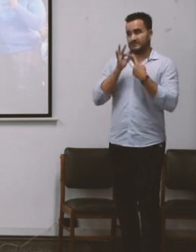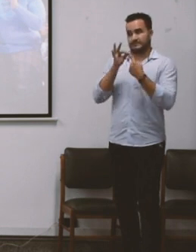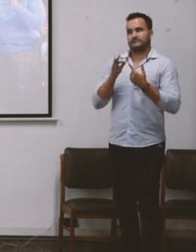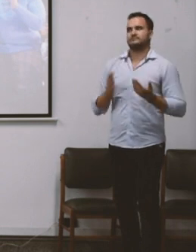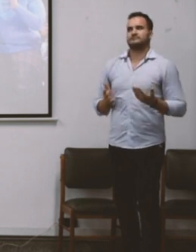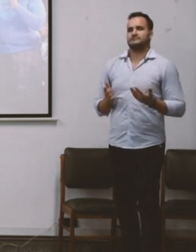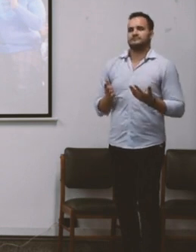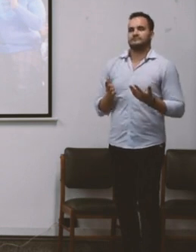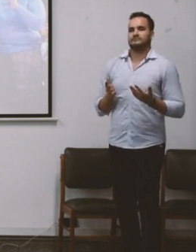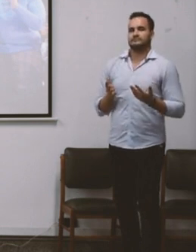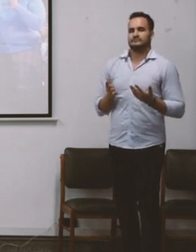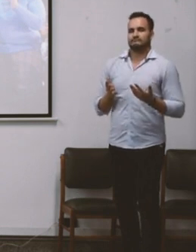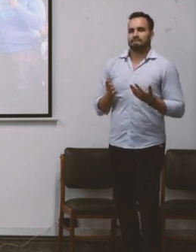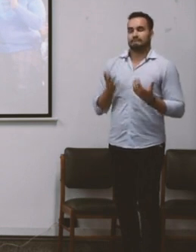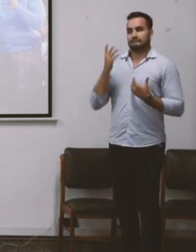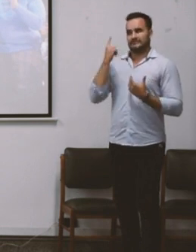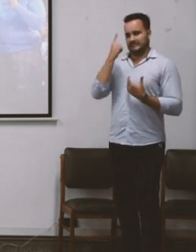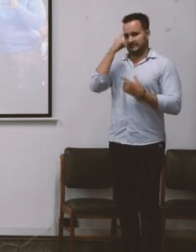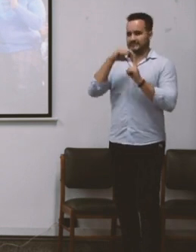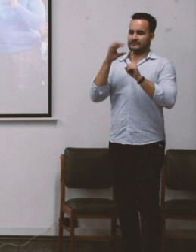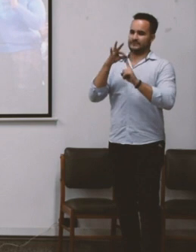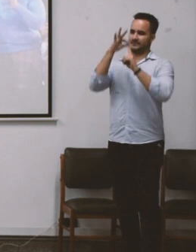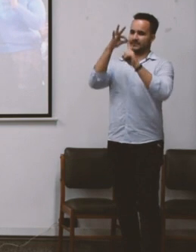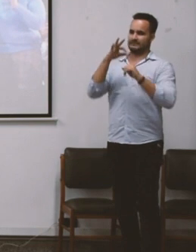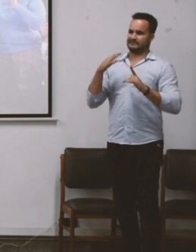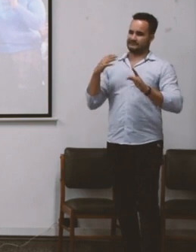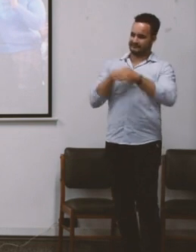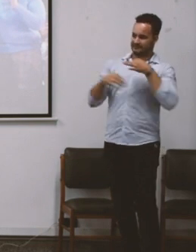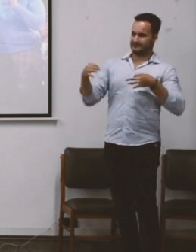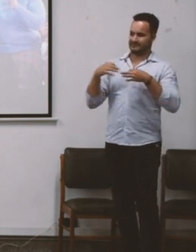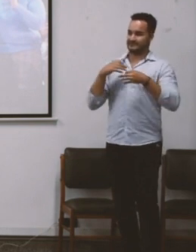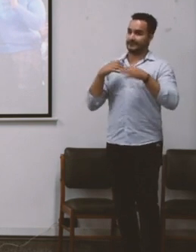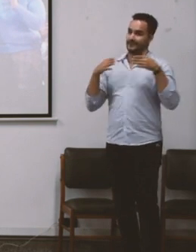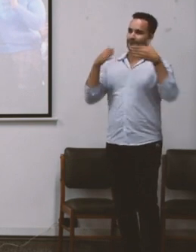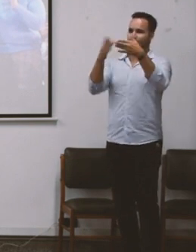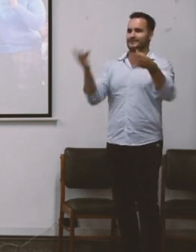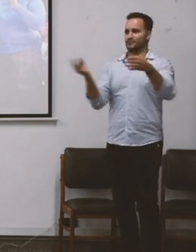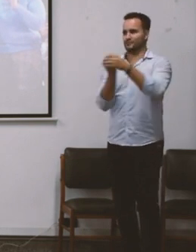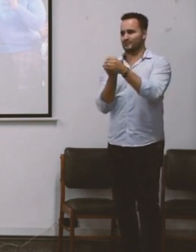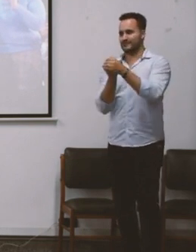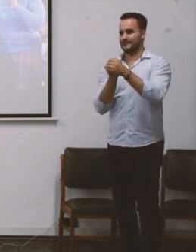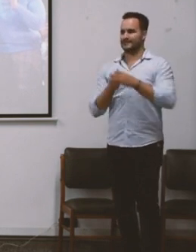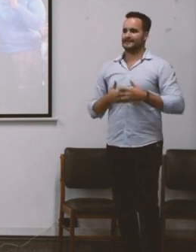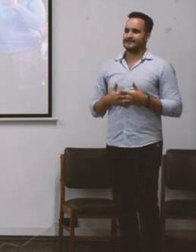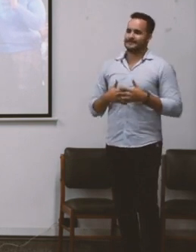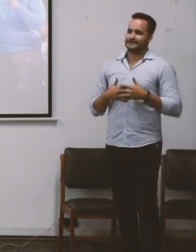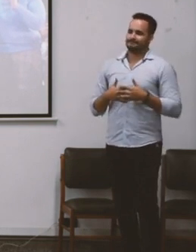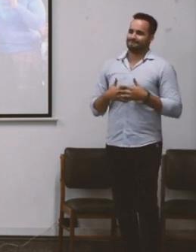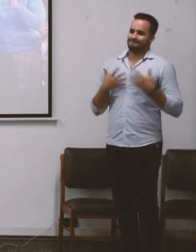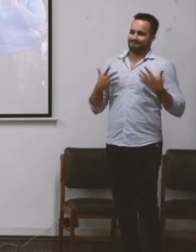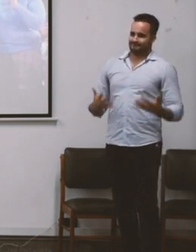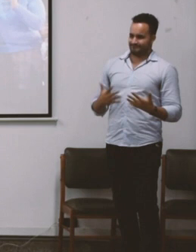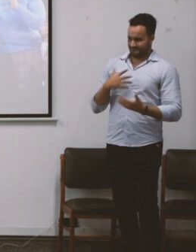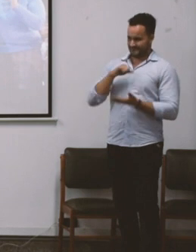¿cierto? Que ya no es únicamente especial, sino que también pretende ser inclusiva. Entonces tenemos lugares para